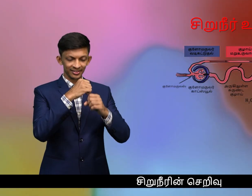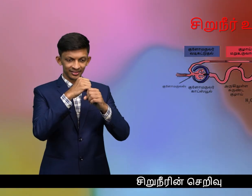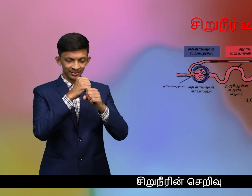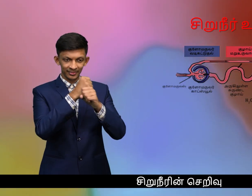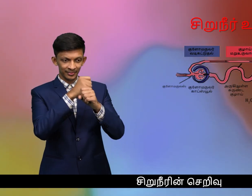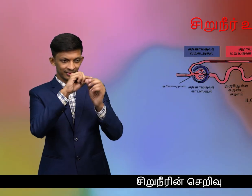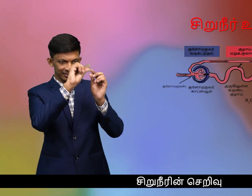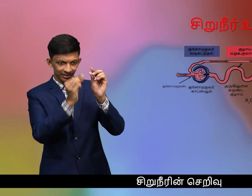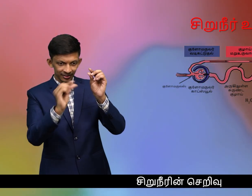சிறுநீரின் செறிவு.